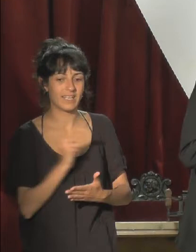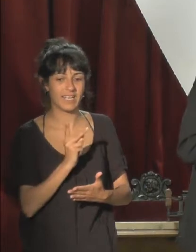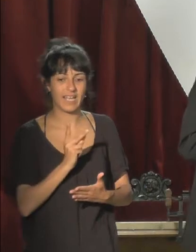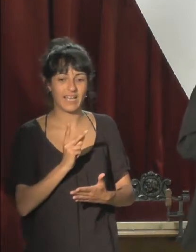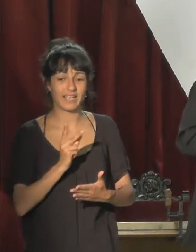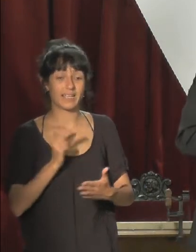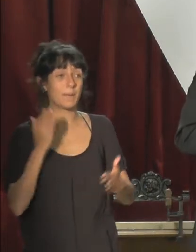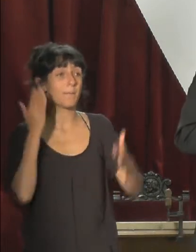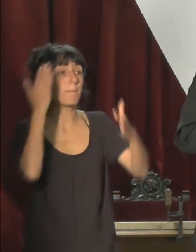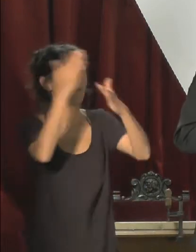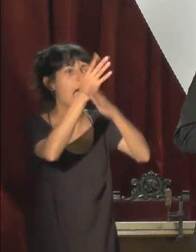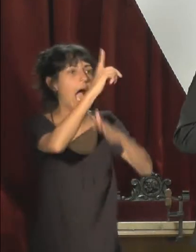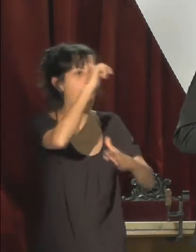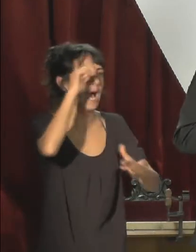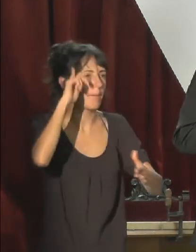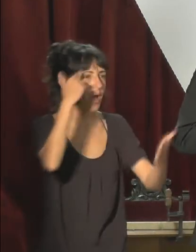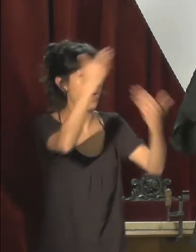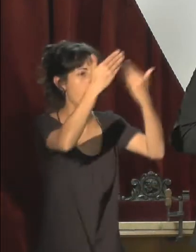recoñecéndonos todo Deus,